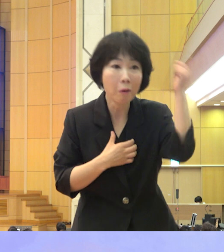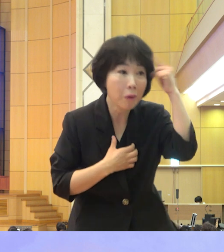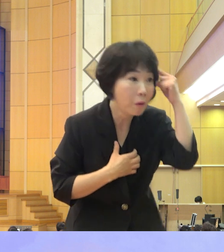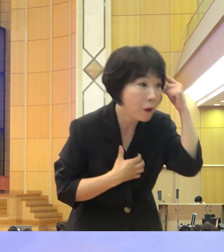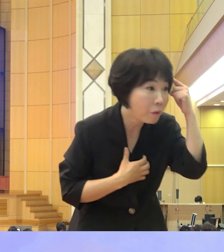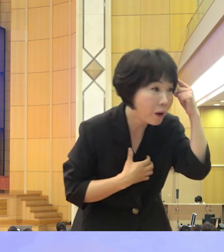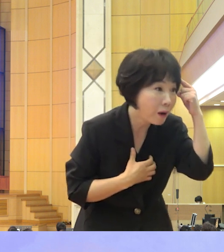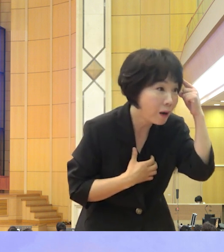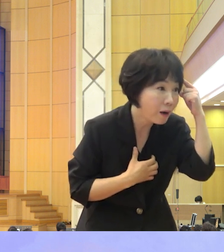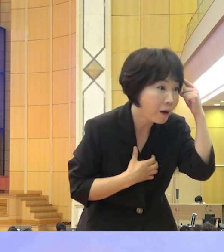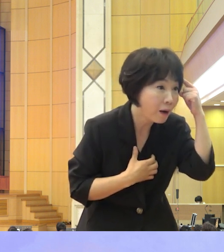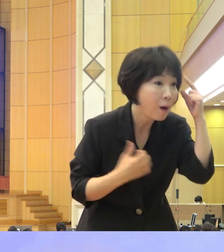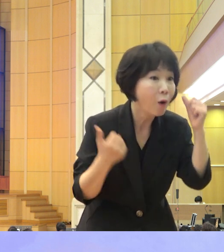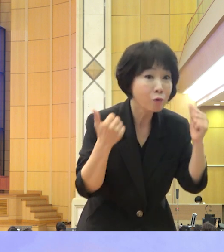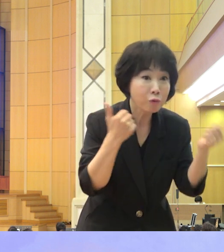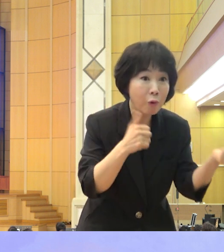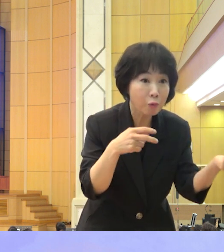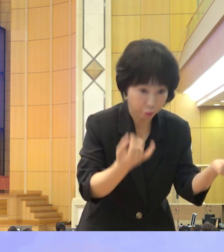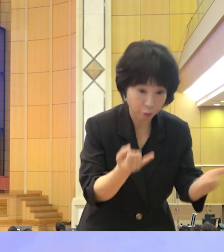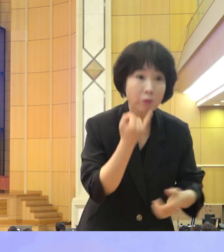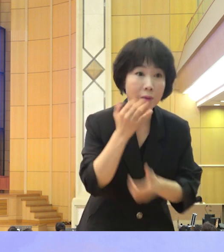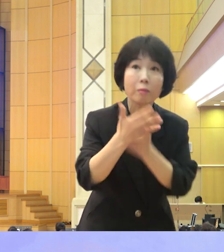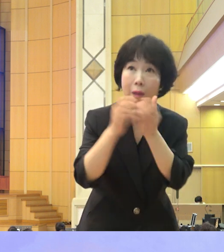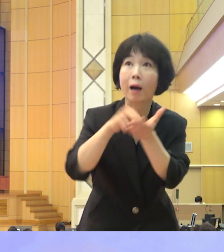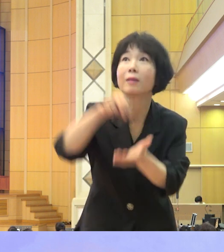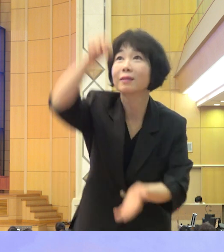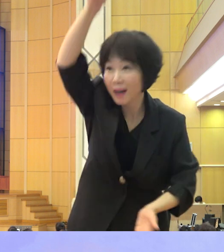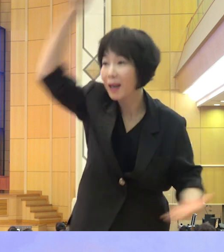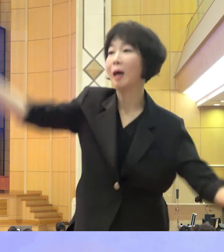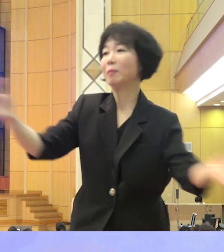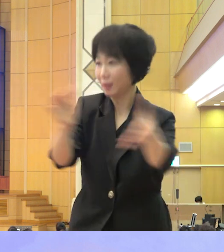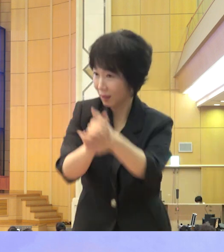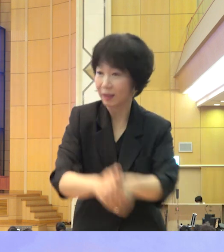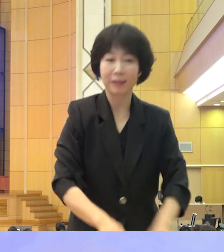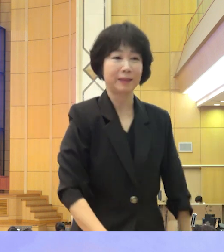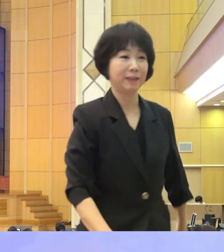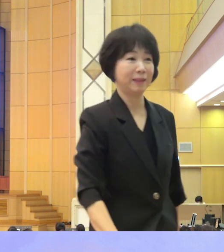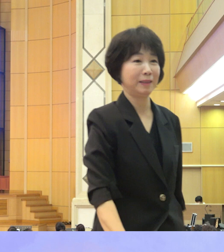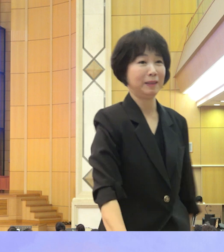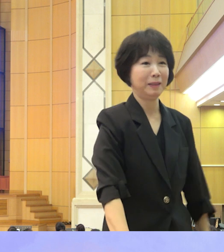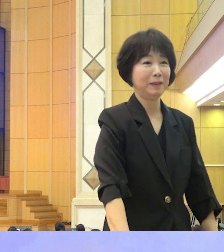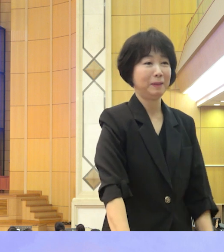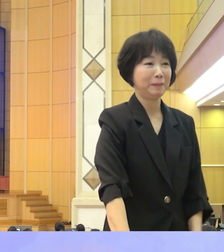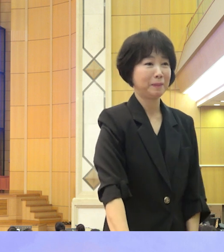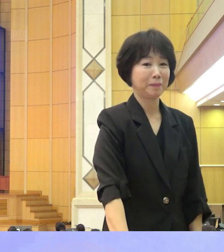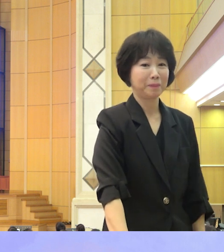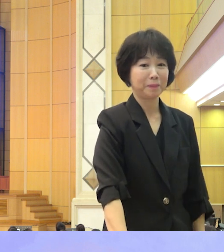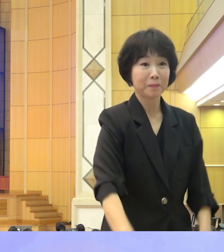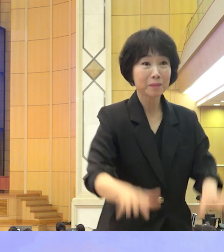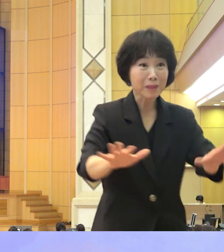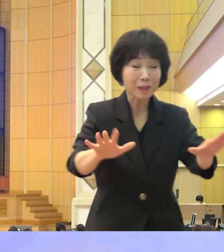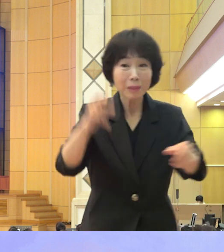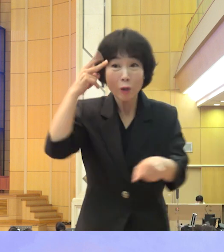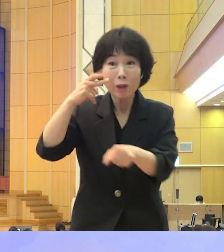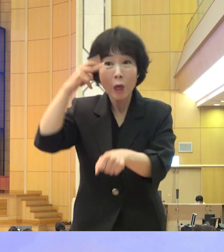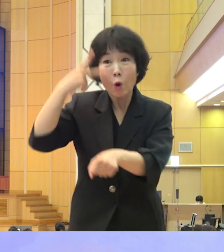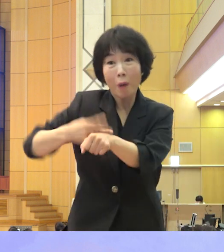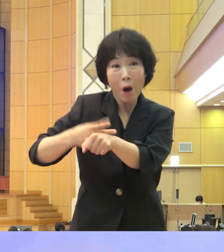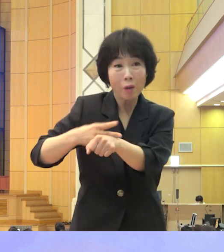하면 진짜 예수 믿는 거 아니에요. 영생이 뭔지 모르는 거예요. 사도 바울이 그랬어요. 나는 당장